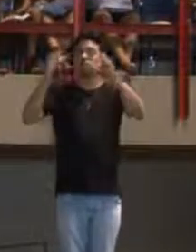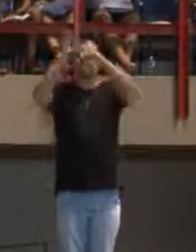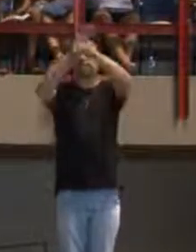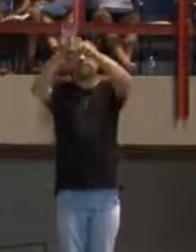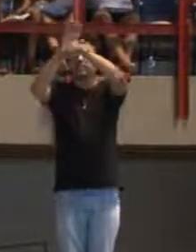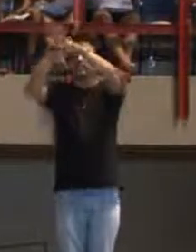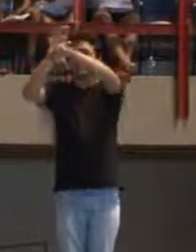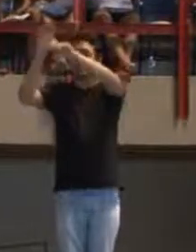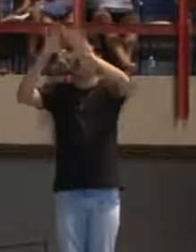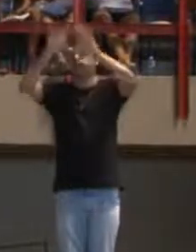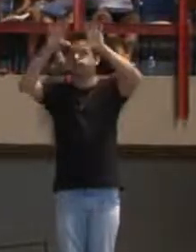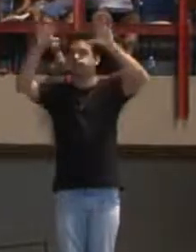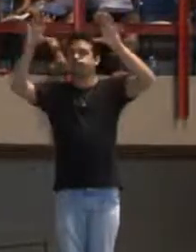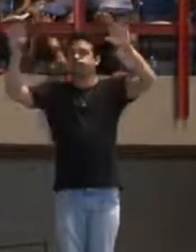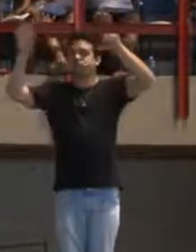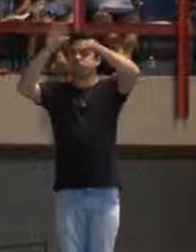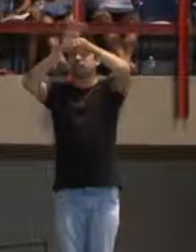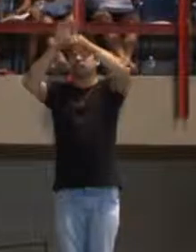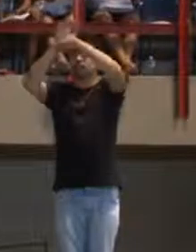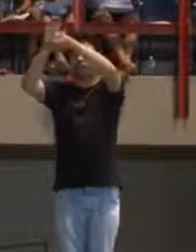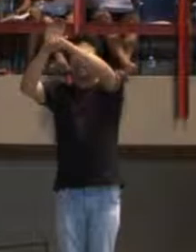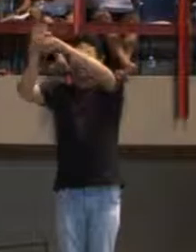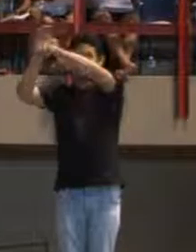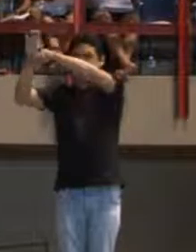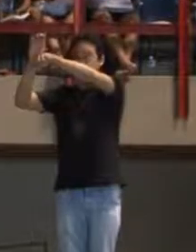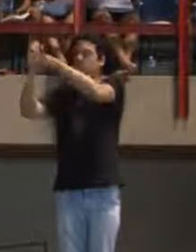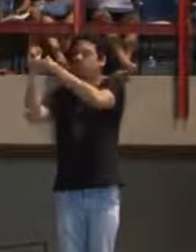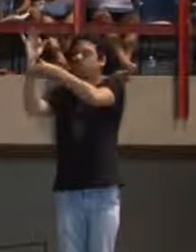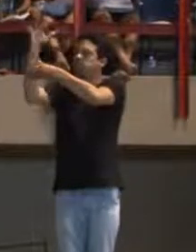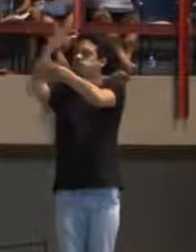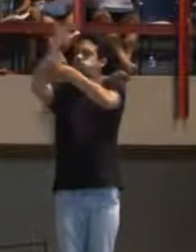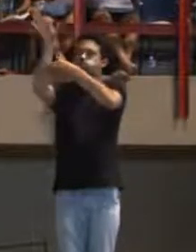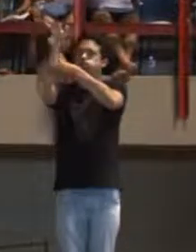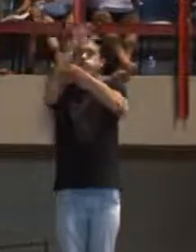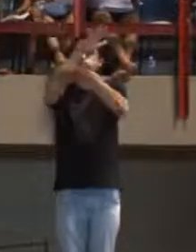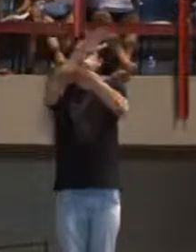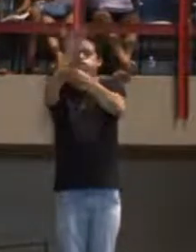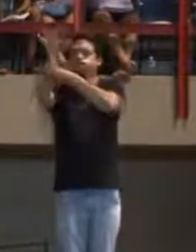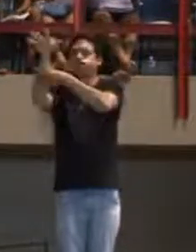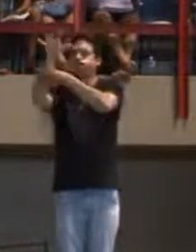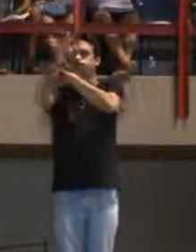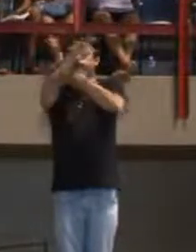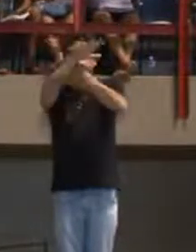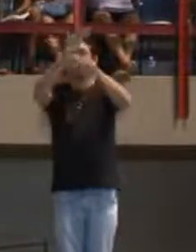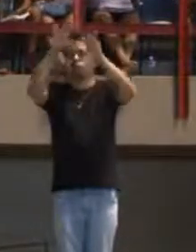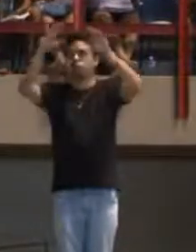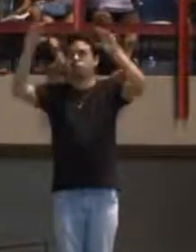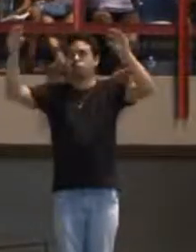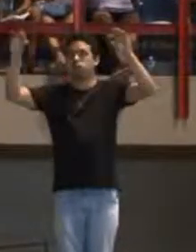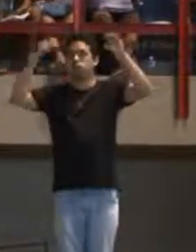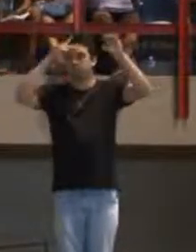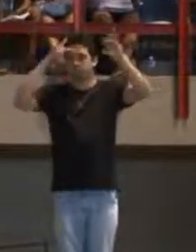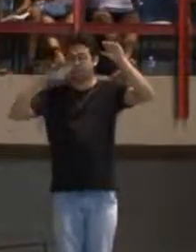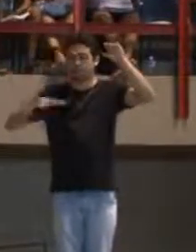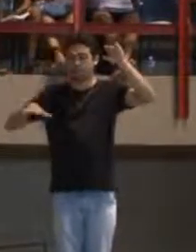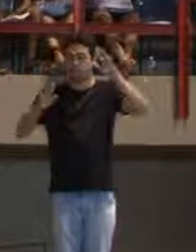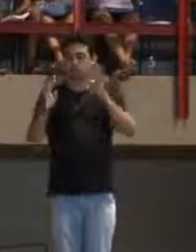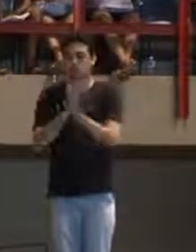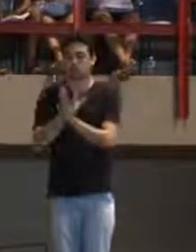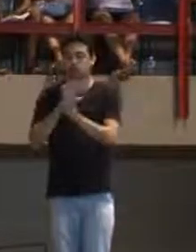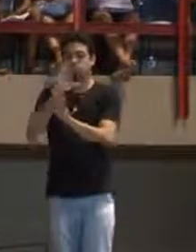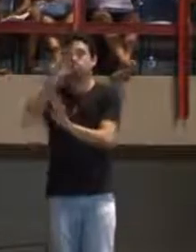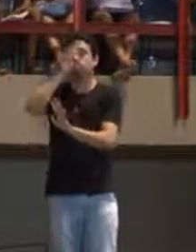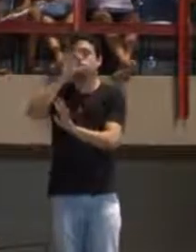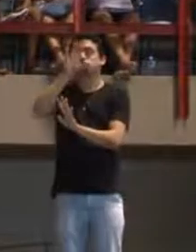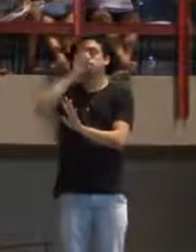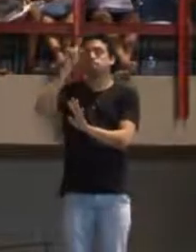Não é nublado de nuvem, não. É carbono grafite. Tá? E a população respirando aquele carbono grafite